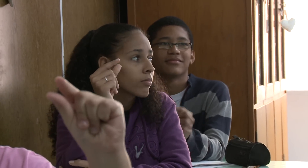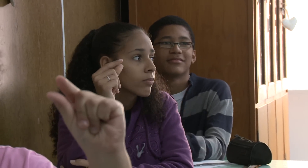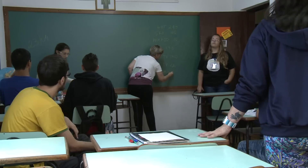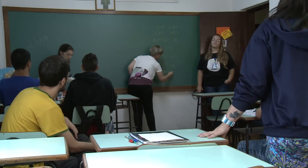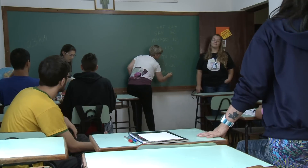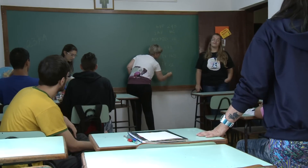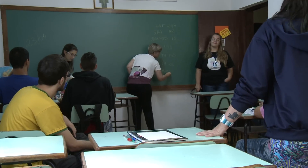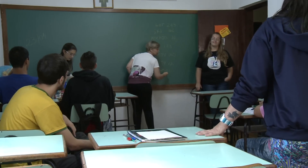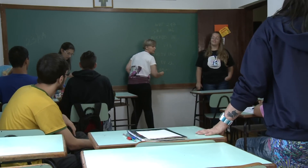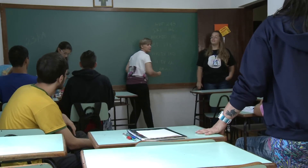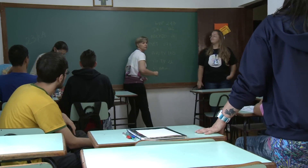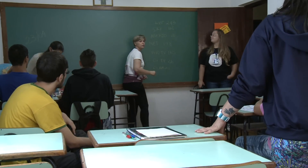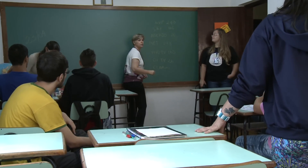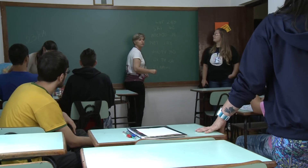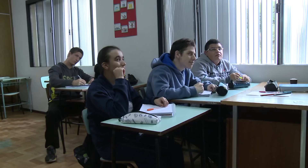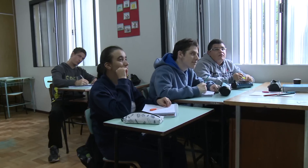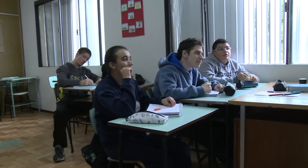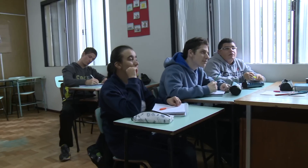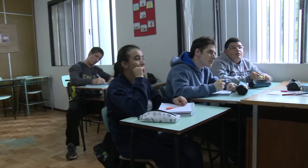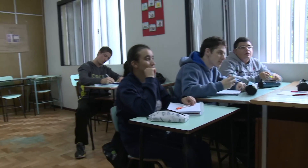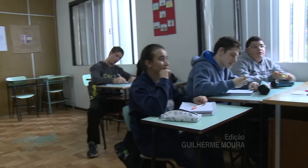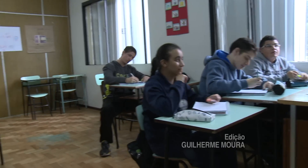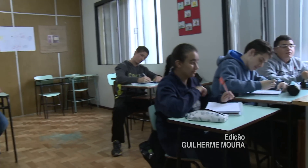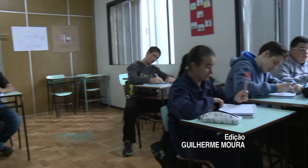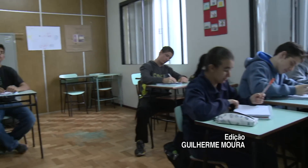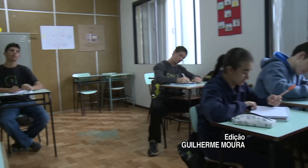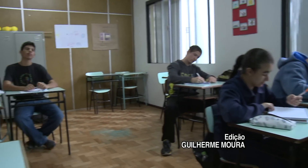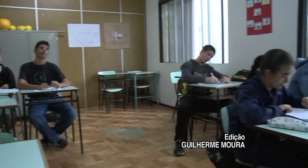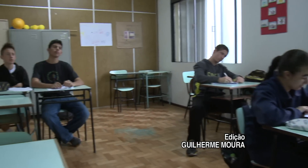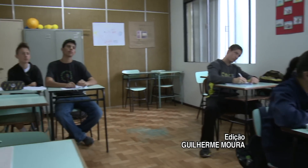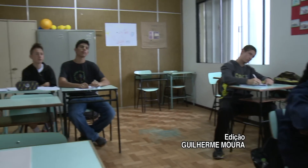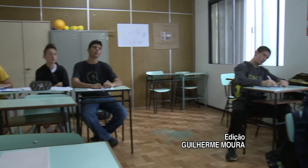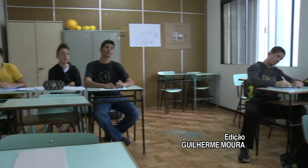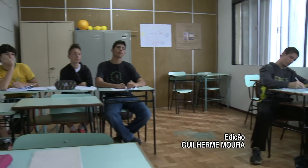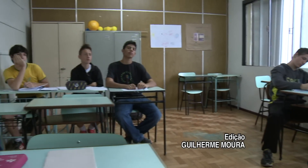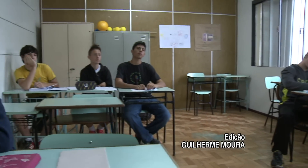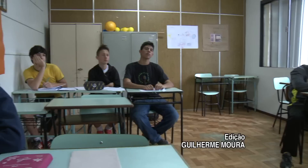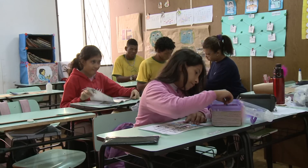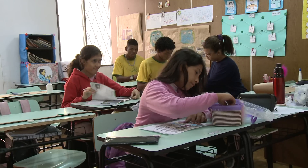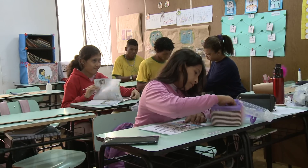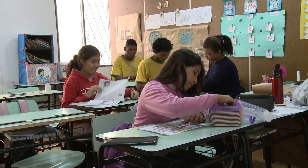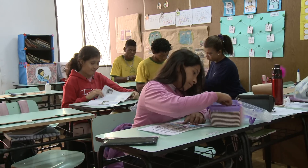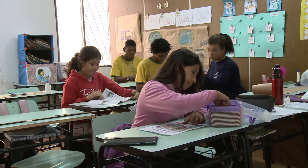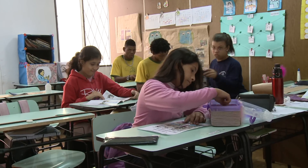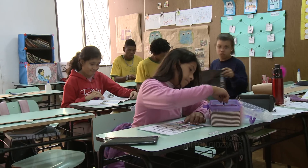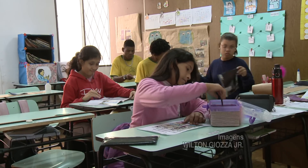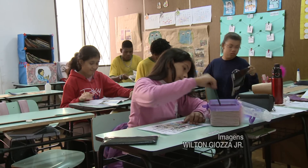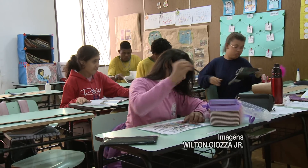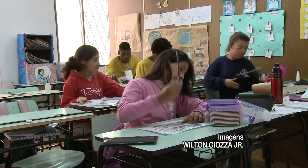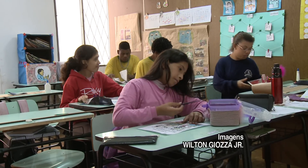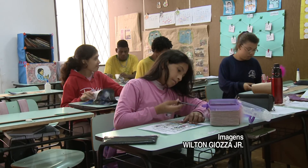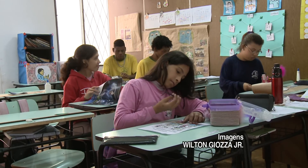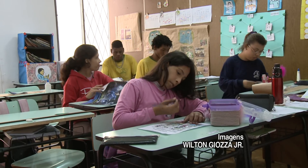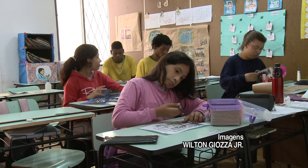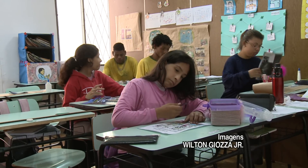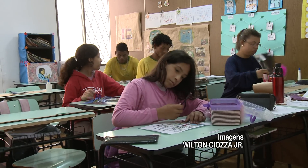crianças e jovens. Do ensino infantil, a oitava série. A metodologia utilizada é referência